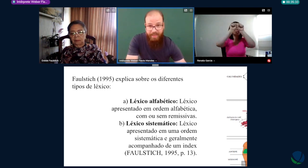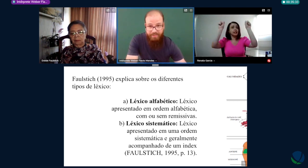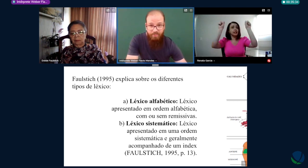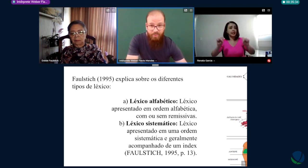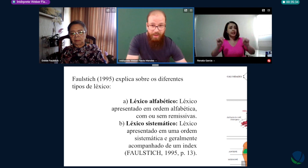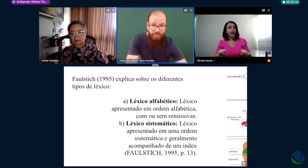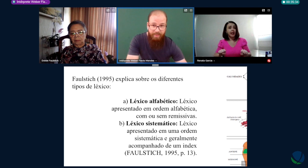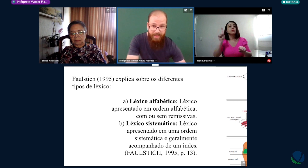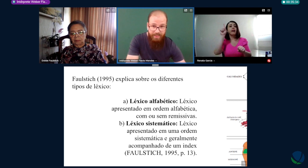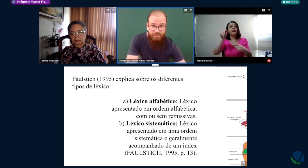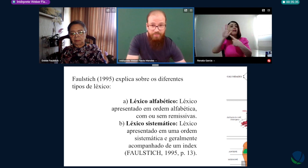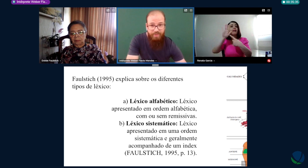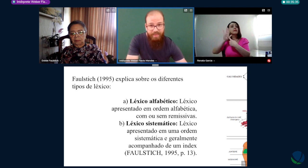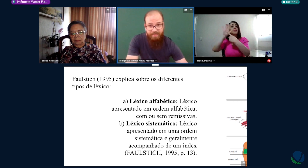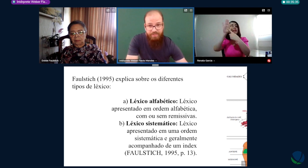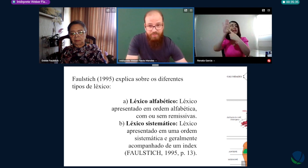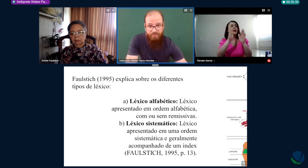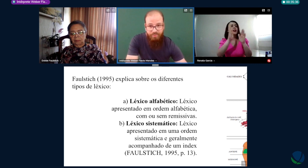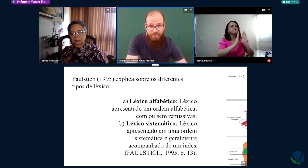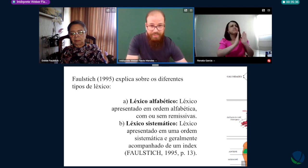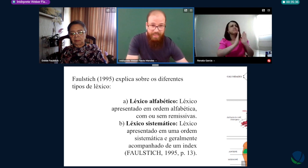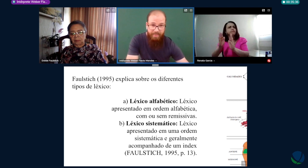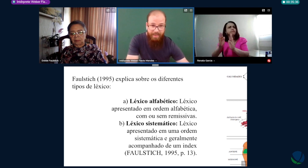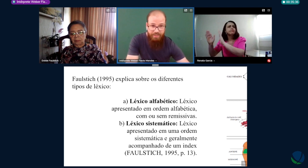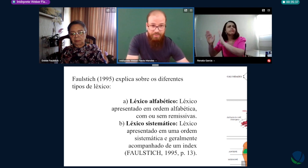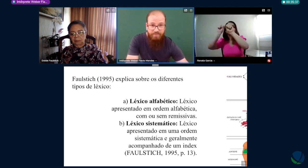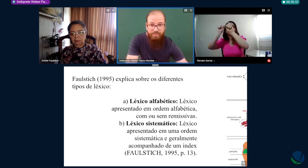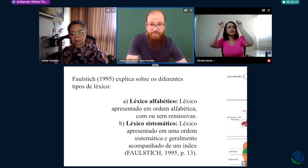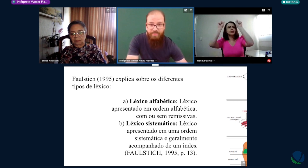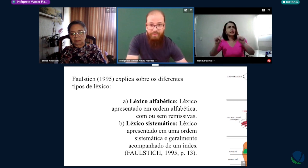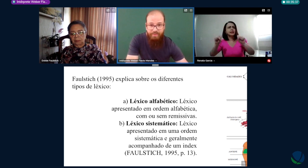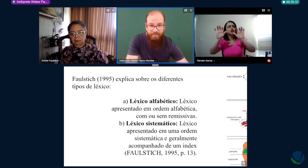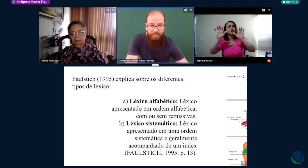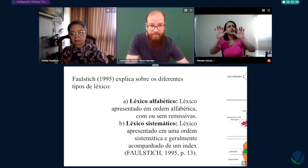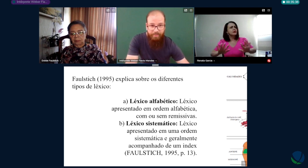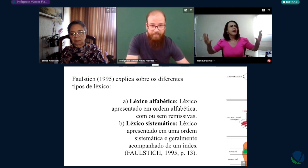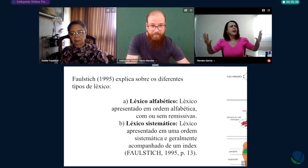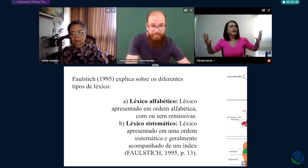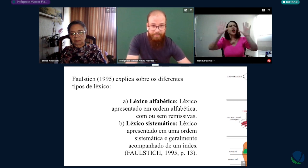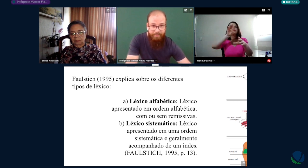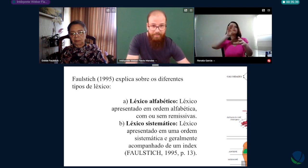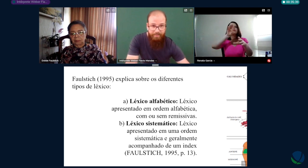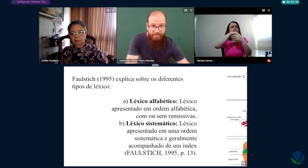existe o léxico alfabético, o léxico sistemático.